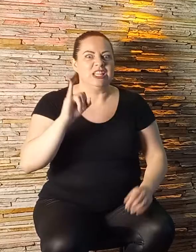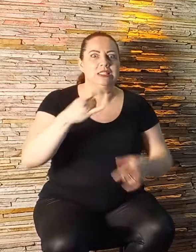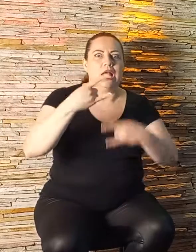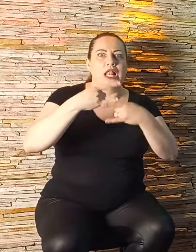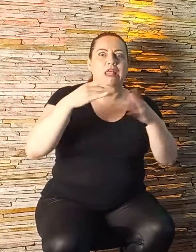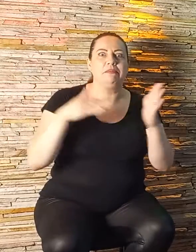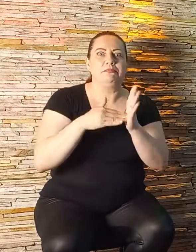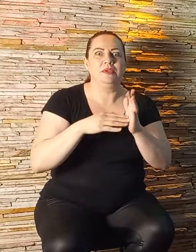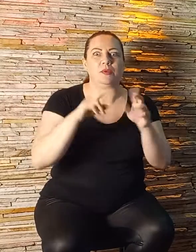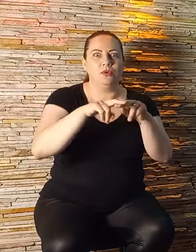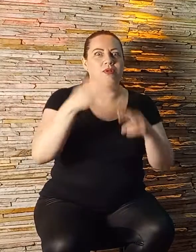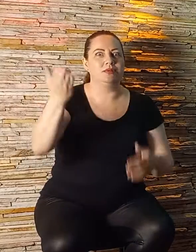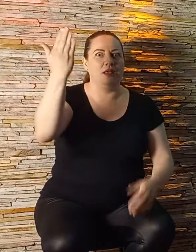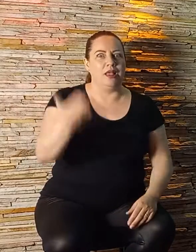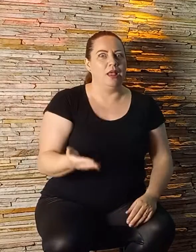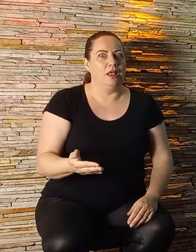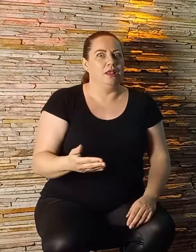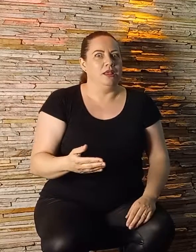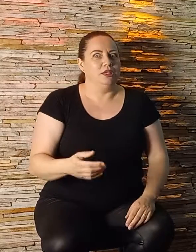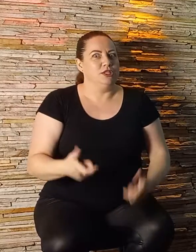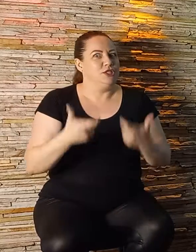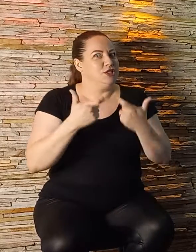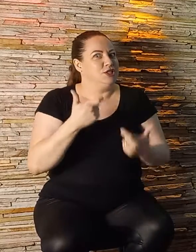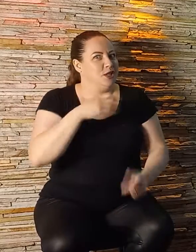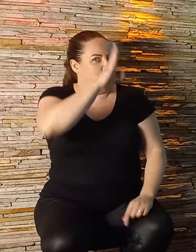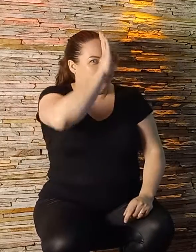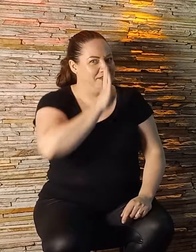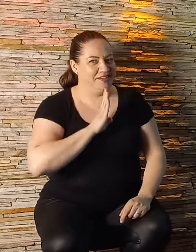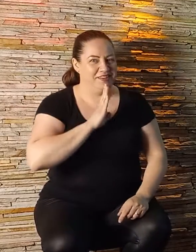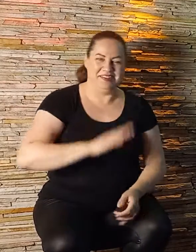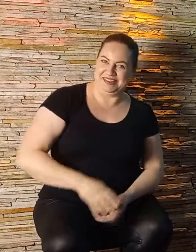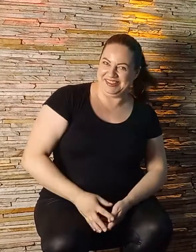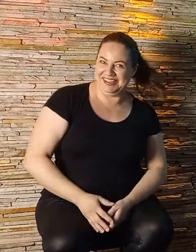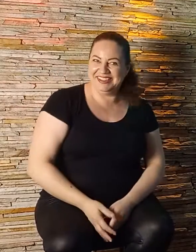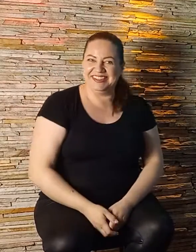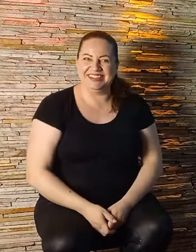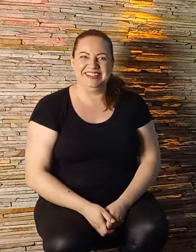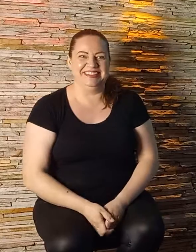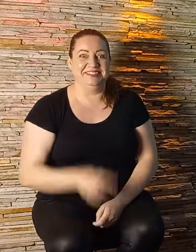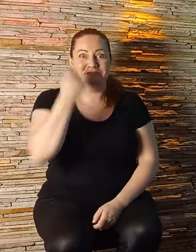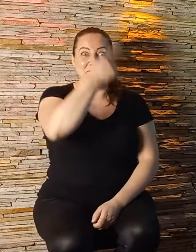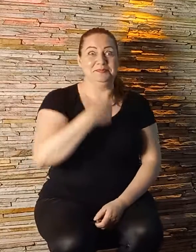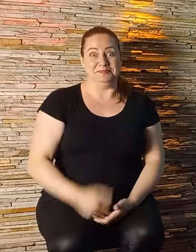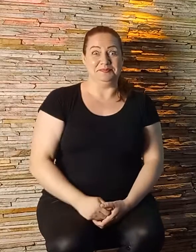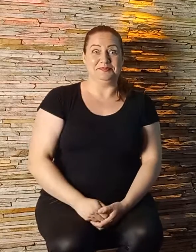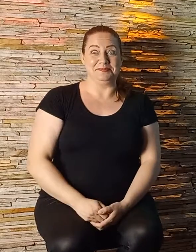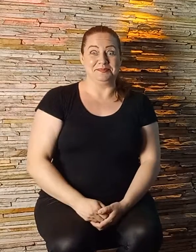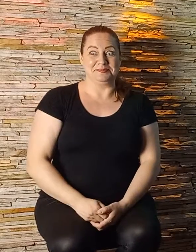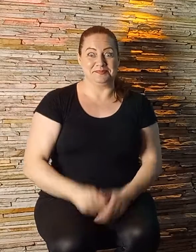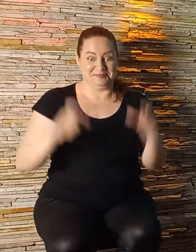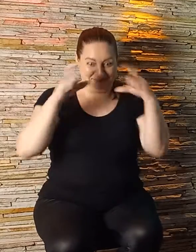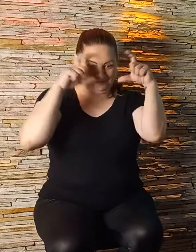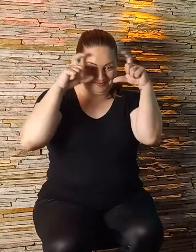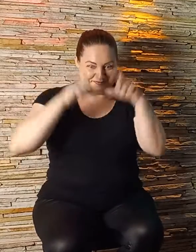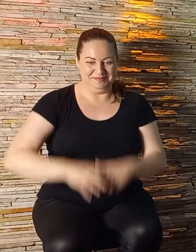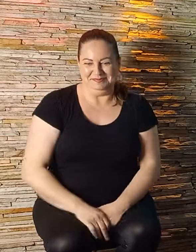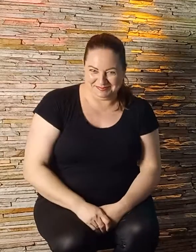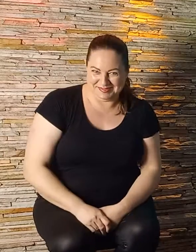laje por causa do cowboy Credo ainda bem que era a cara dela ela fica